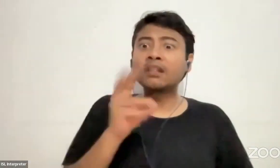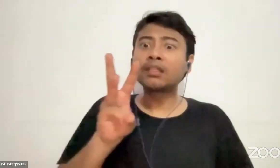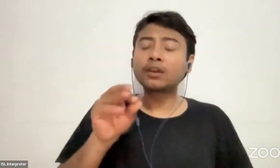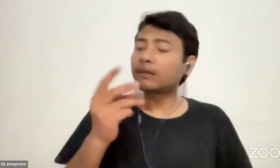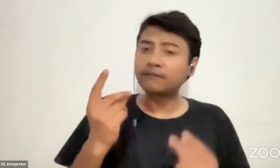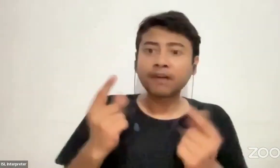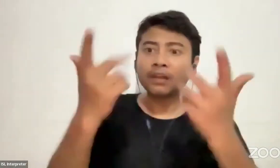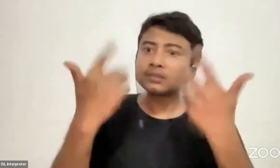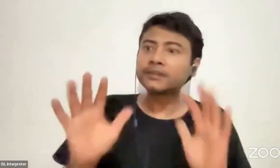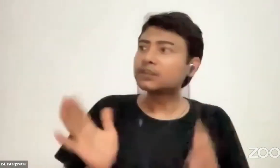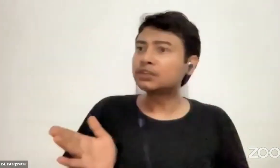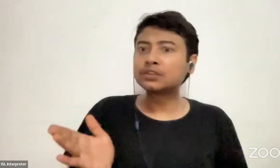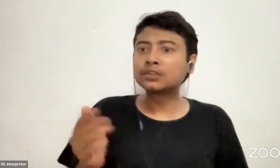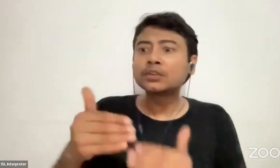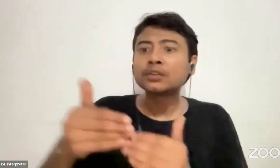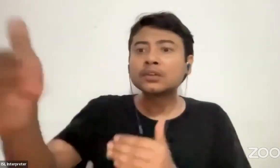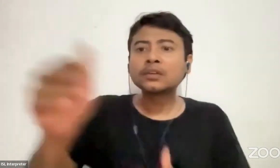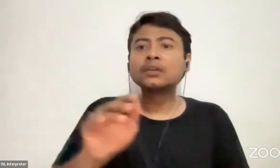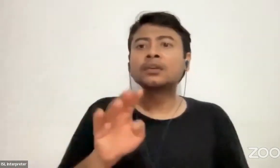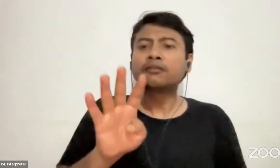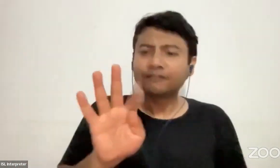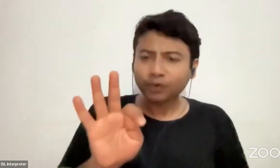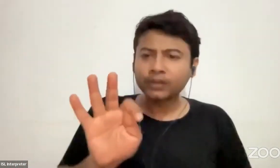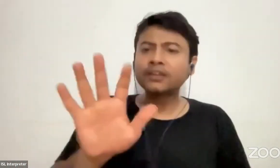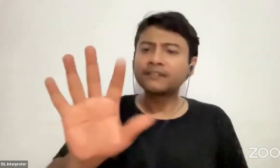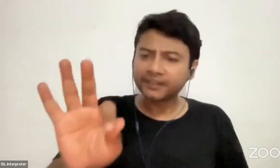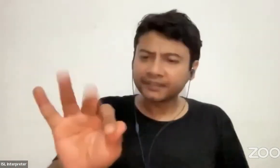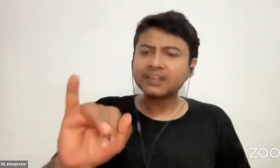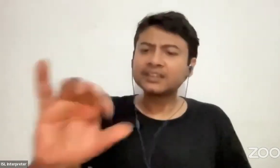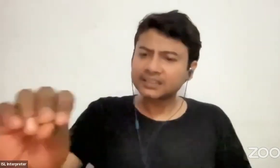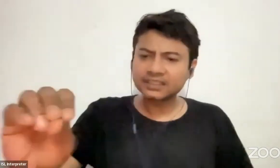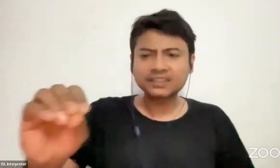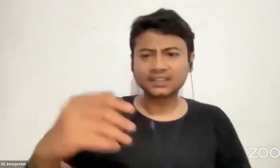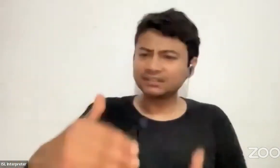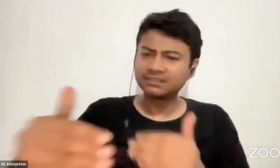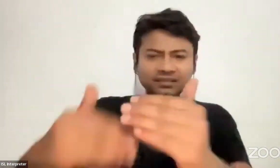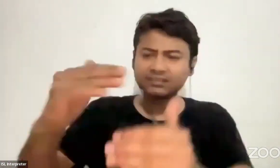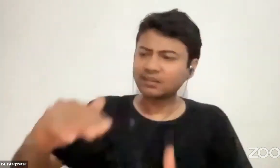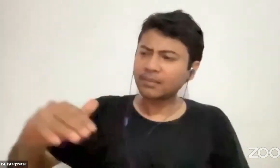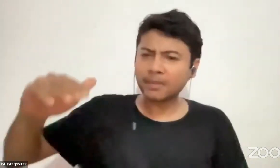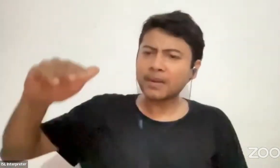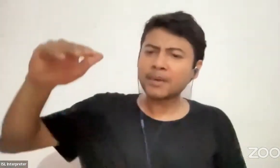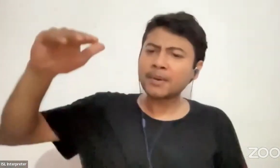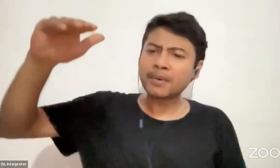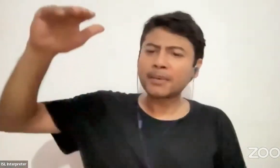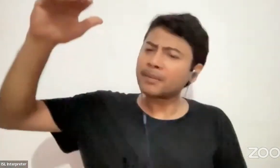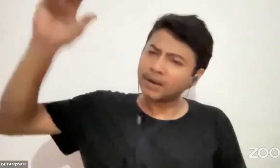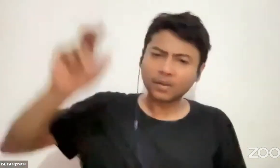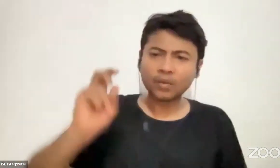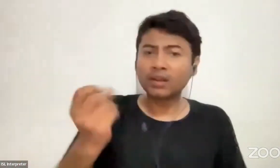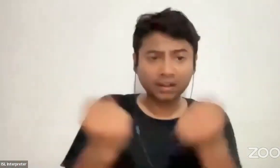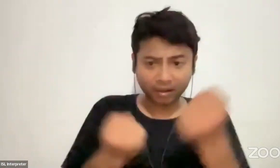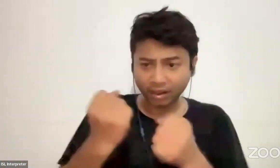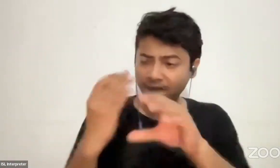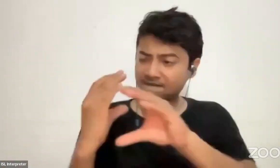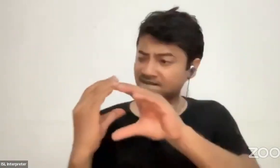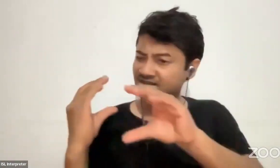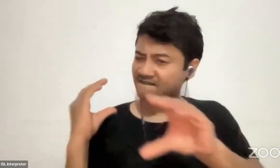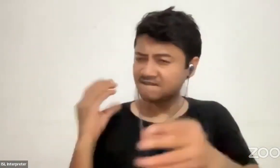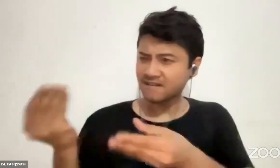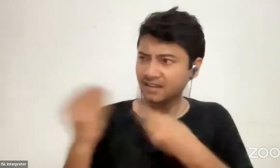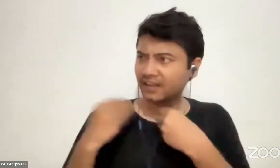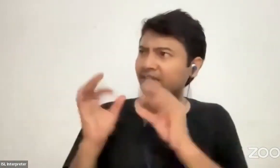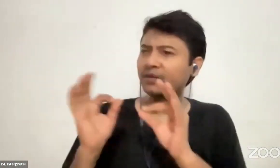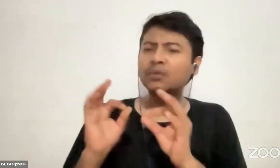हमको क्या मिलेगा, गाड़ी नहीं मिली, कोई बात नहीं, लेकिन जब ये शरीर छूट जाएगा तो हमको भगवान का